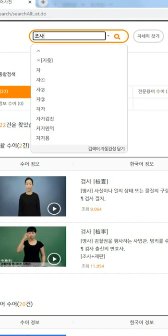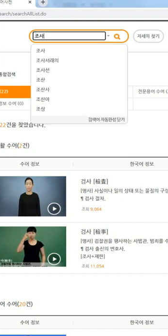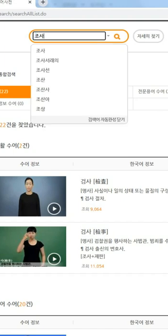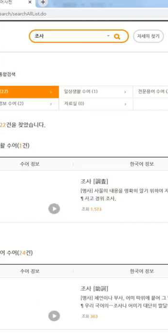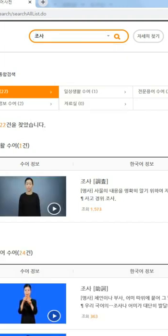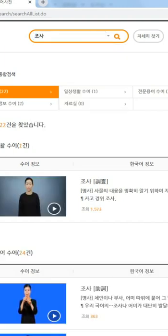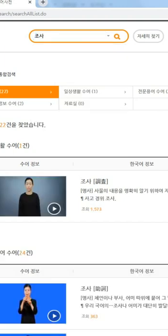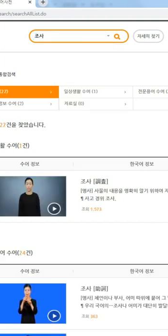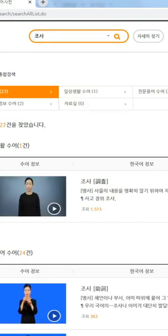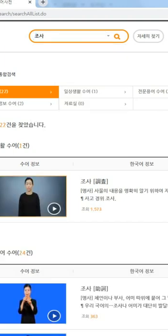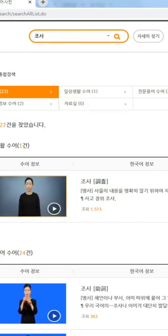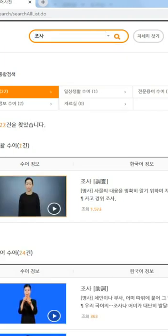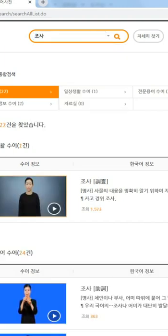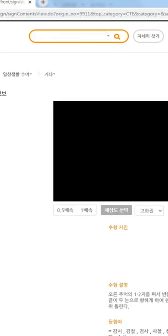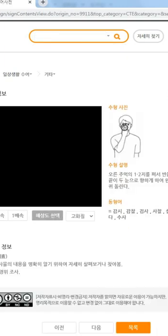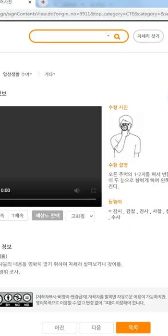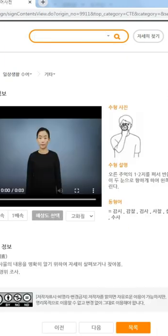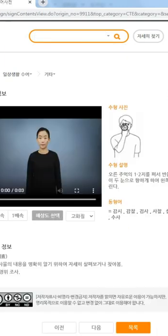조사도 되거든요. 이게